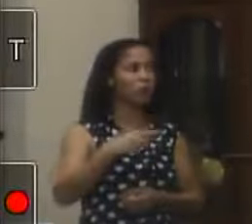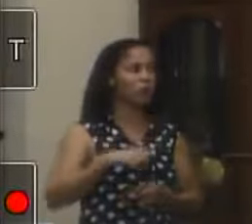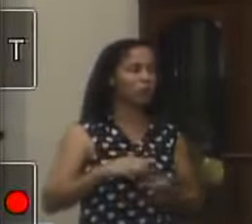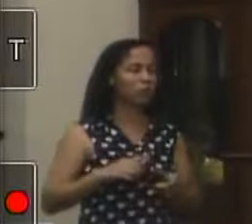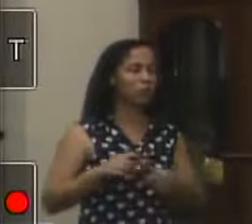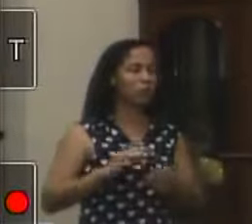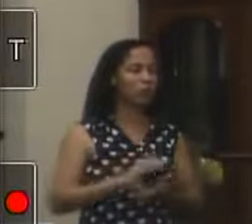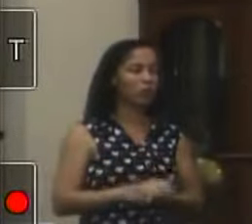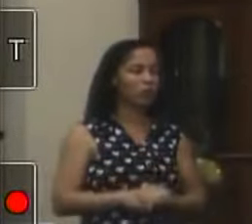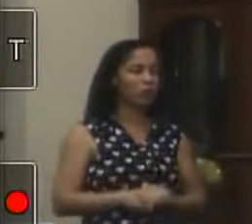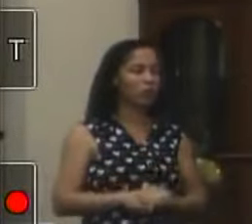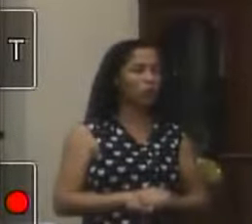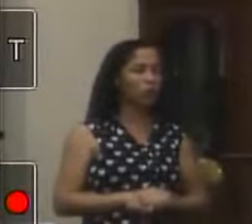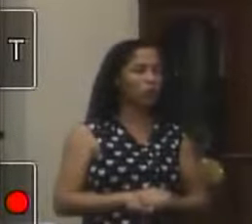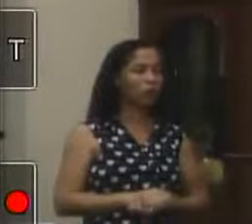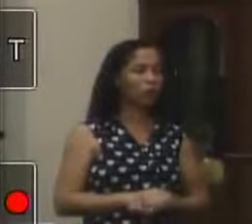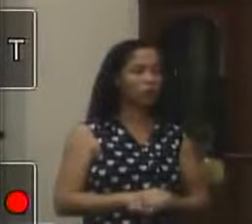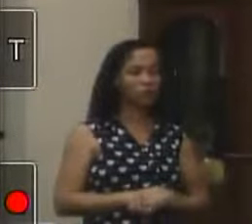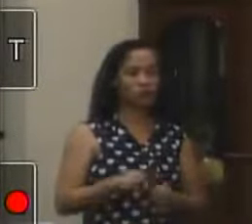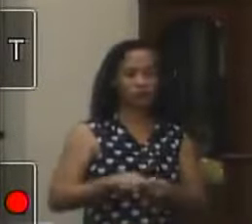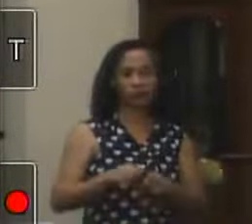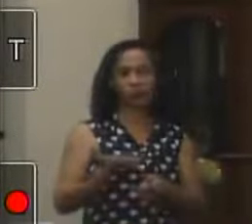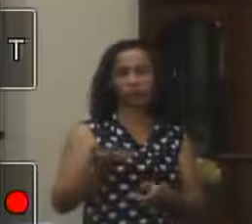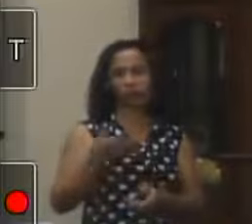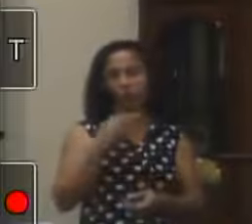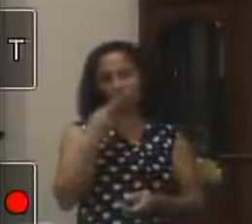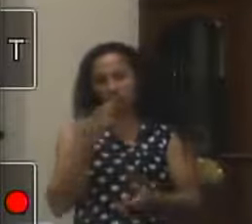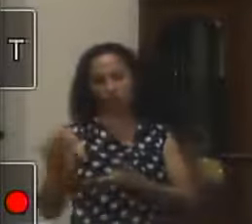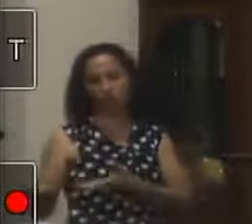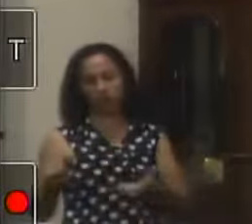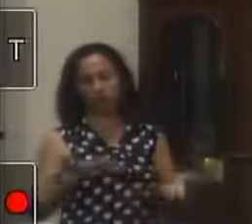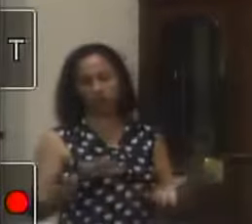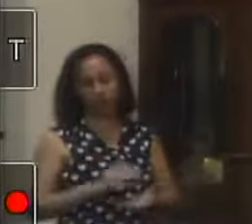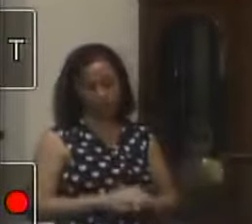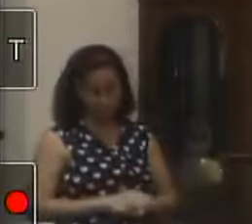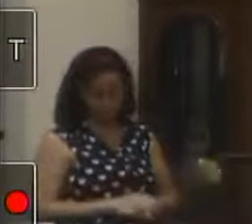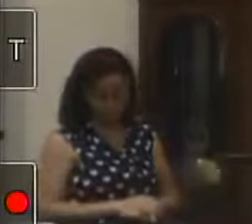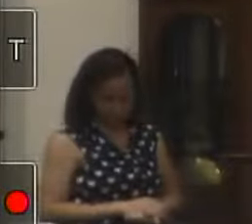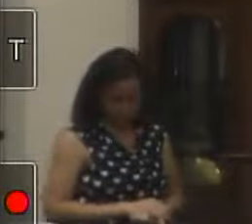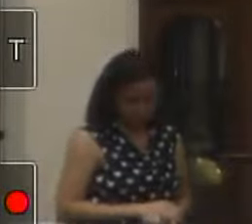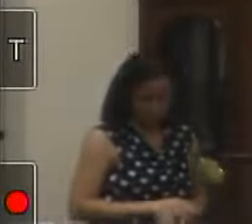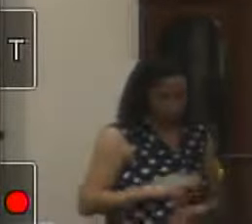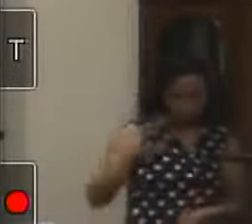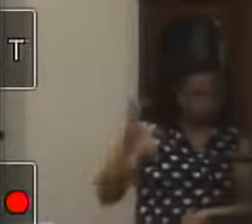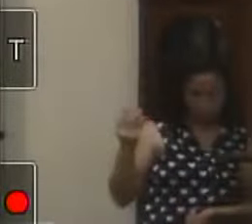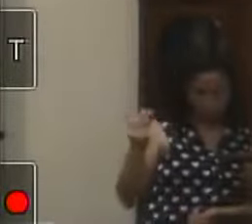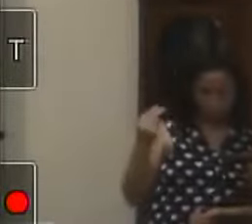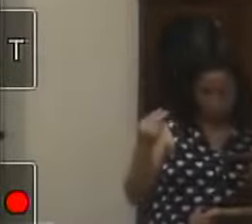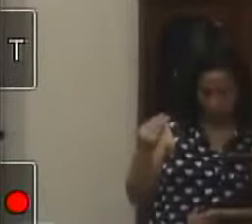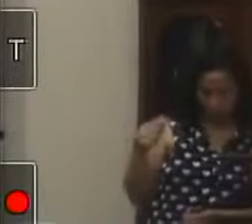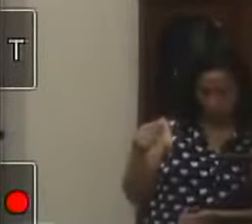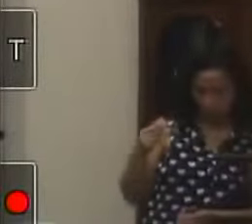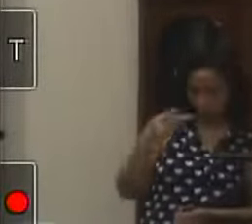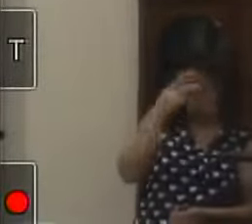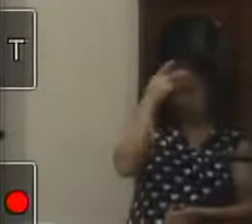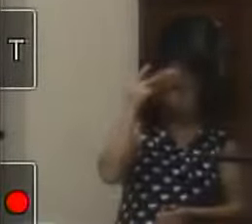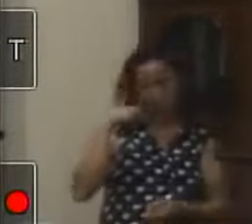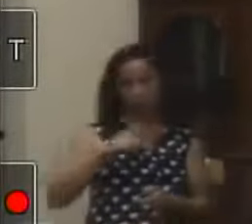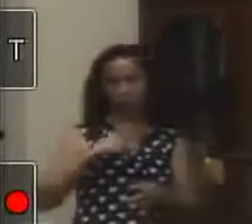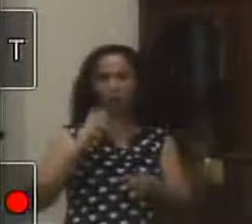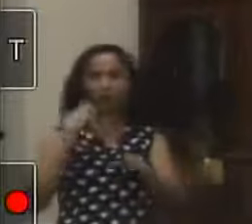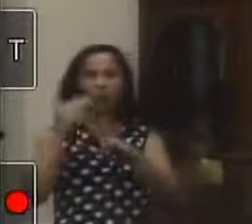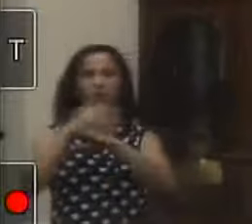desenvolvido. Também queria convidar, já que todo mundo tem colocado na minha rede social,